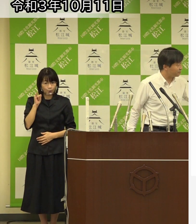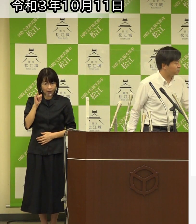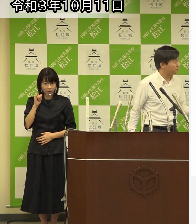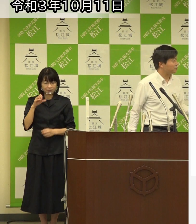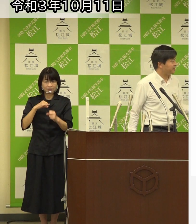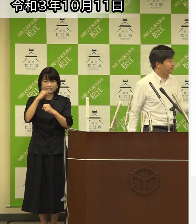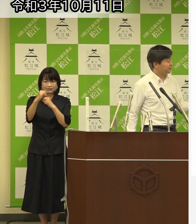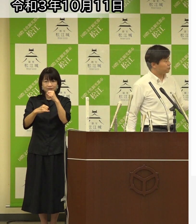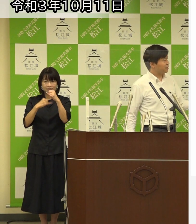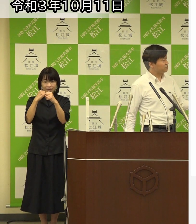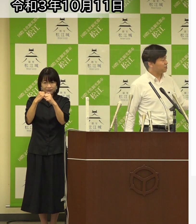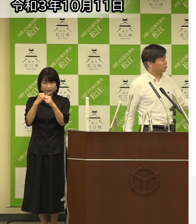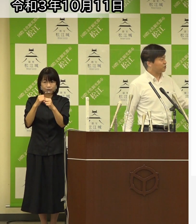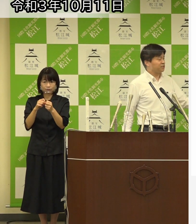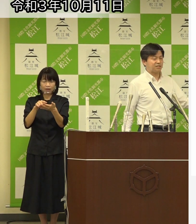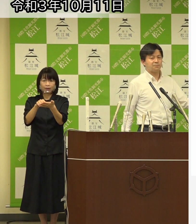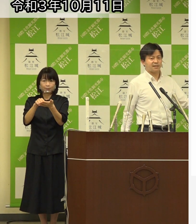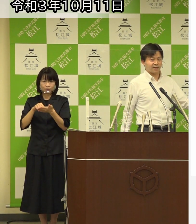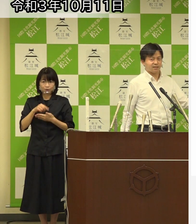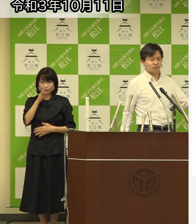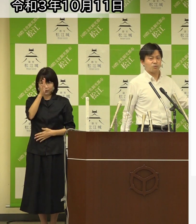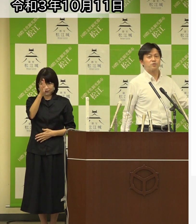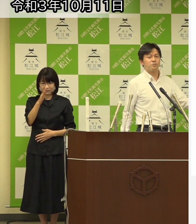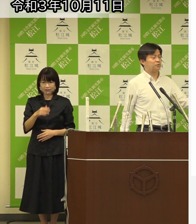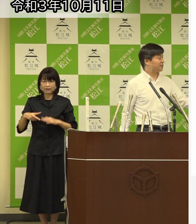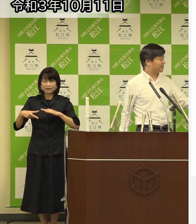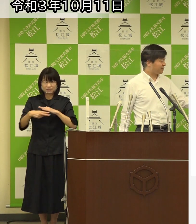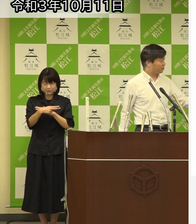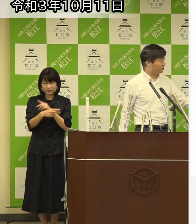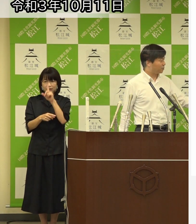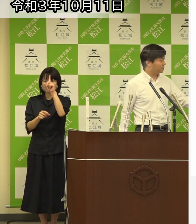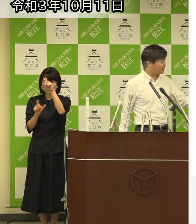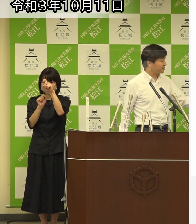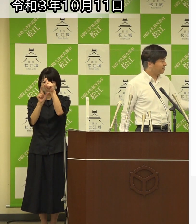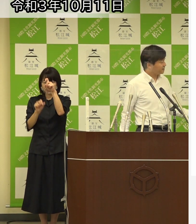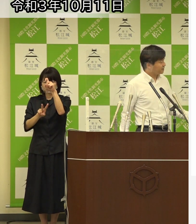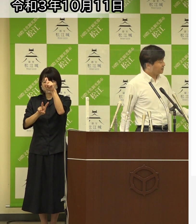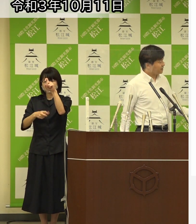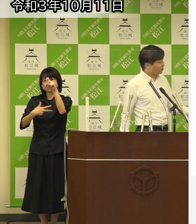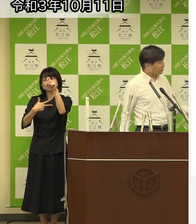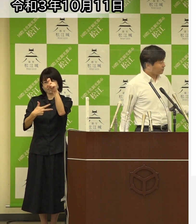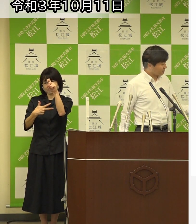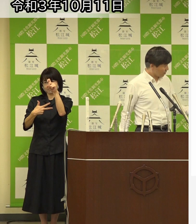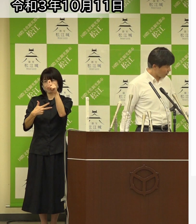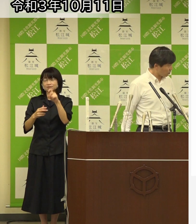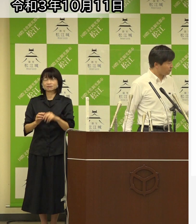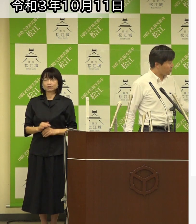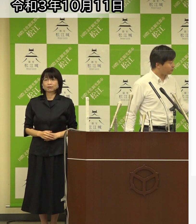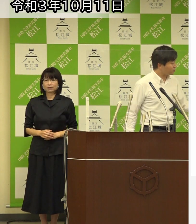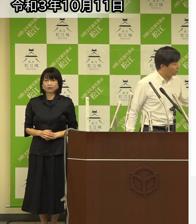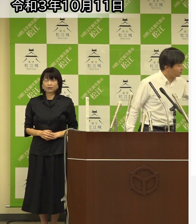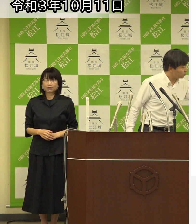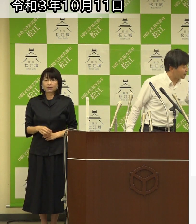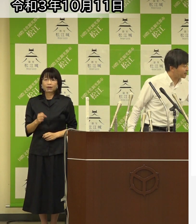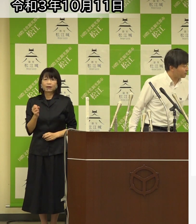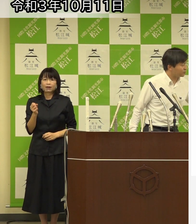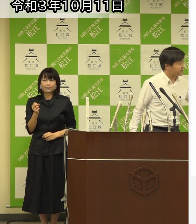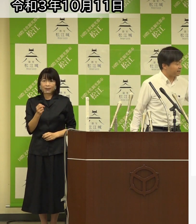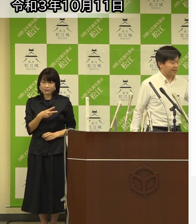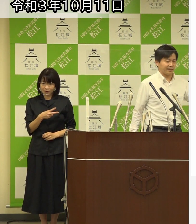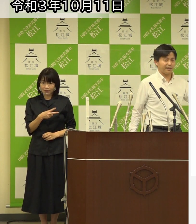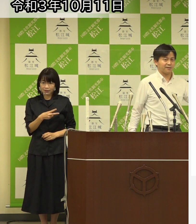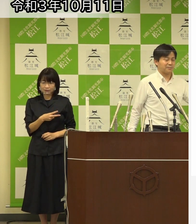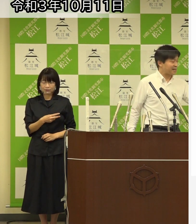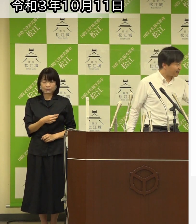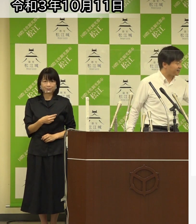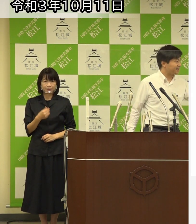請システムの方に10月27日までにお申し込みをいただきたいと思います。それとこれはどなたでもです